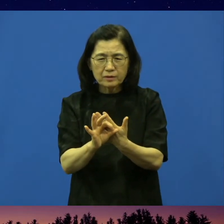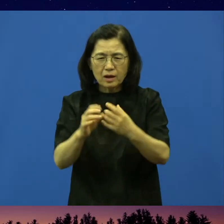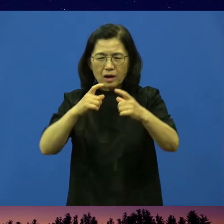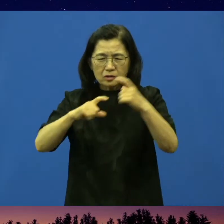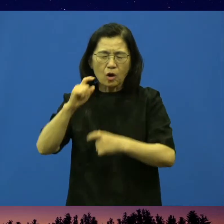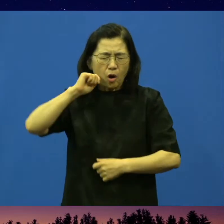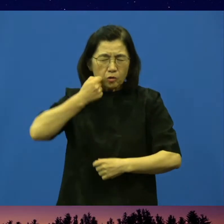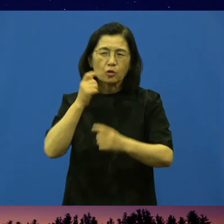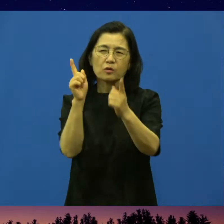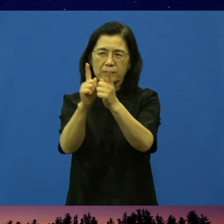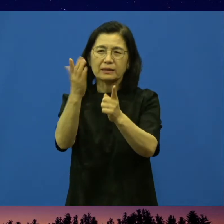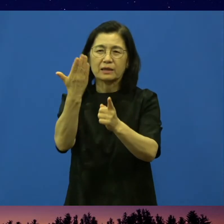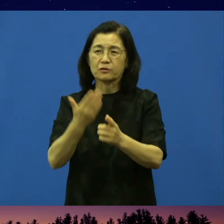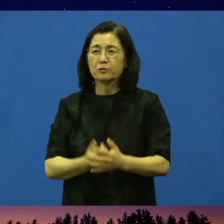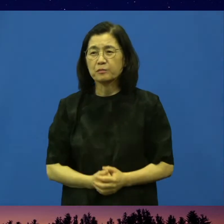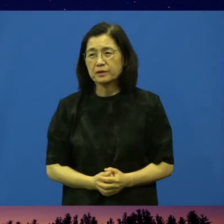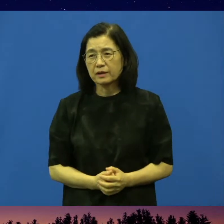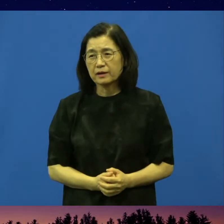돼요.